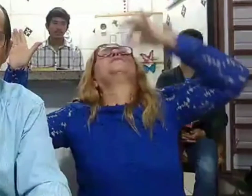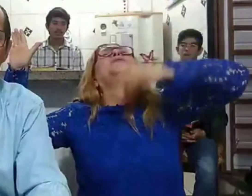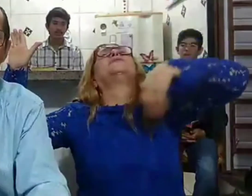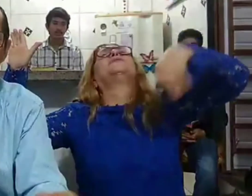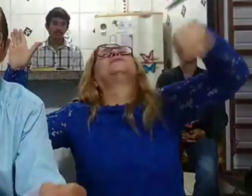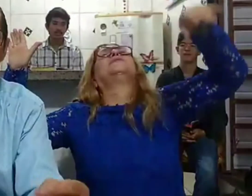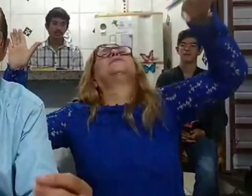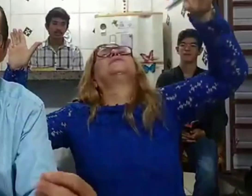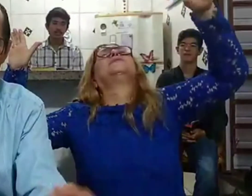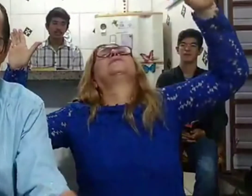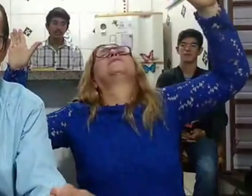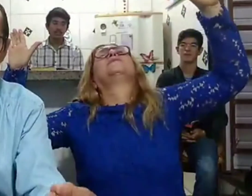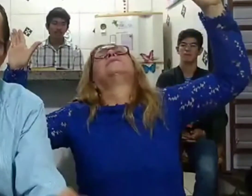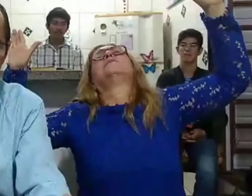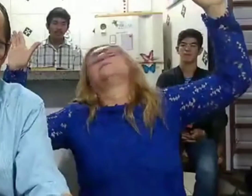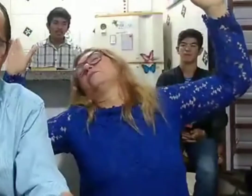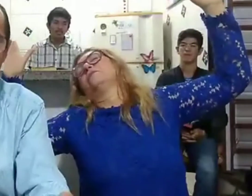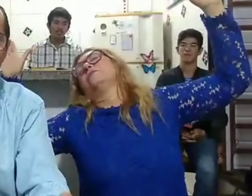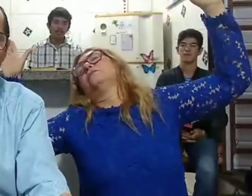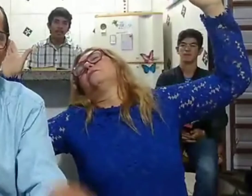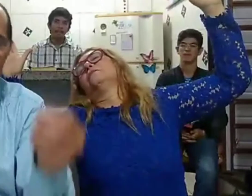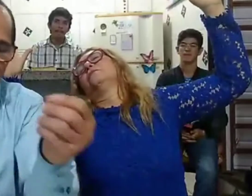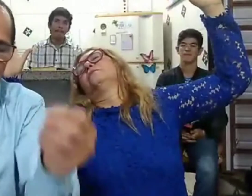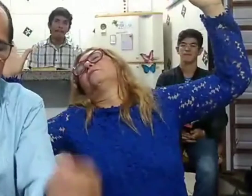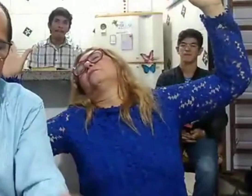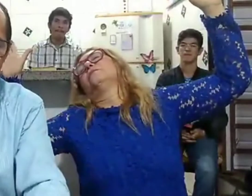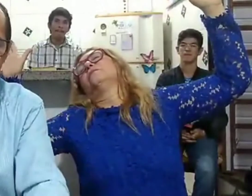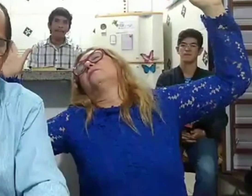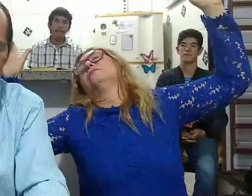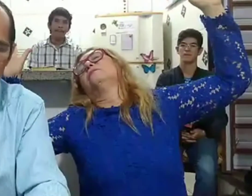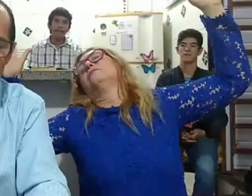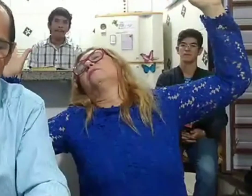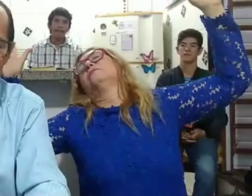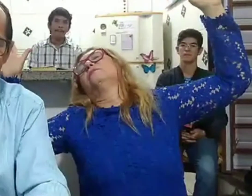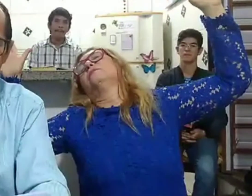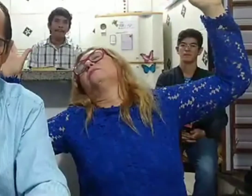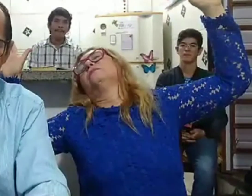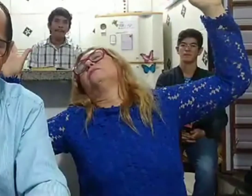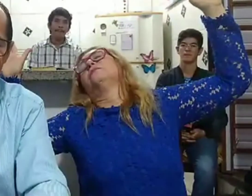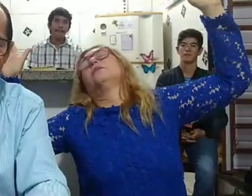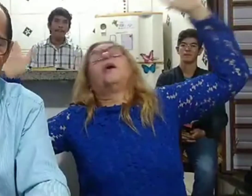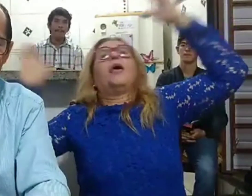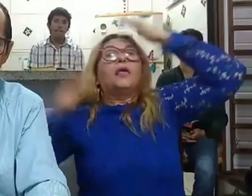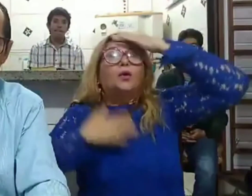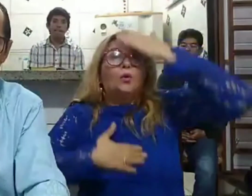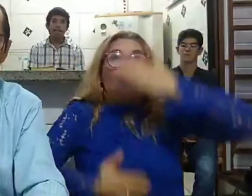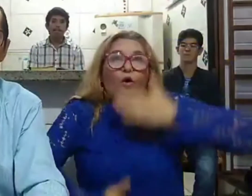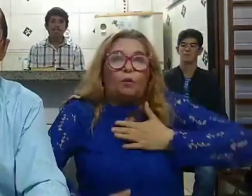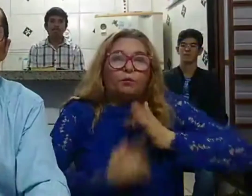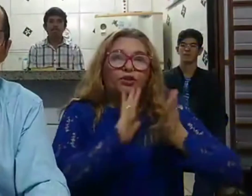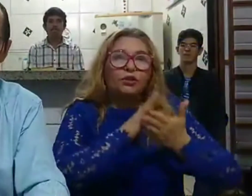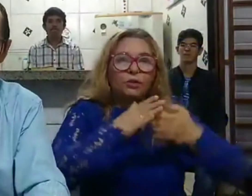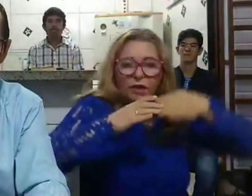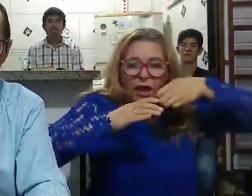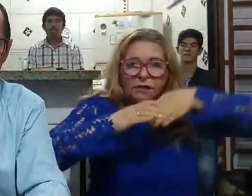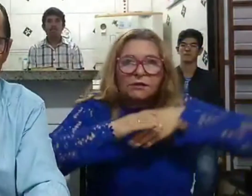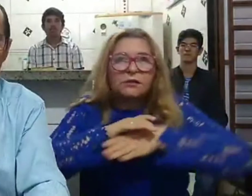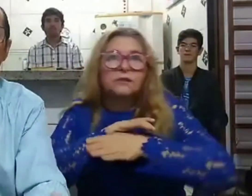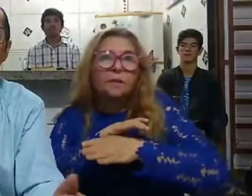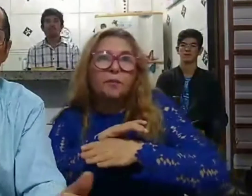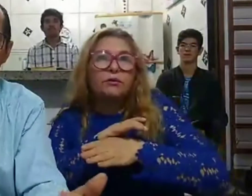meu espírito. E ele realmente morreu. E por isso ele foi sepultado. Ele sofreu a pena justa